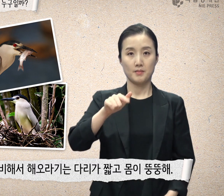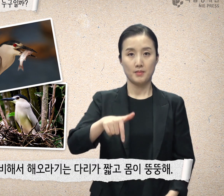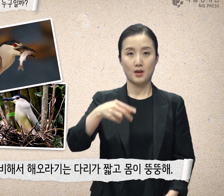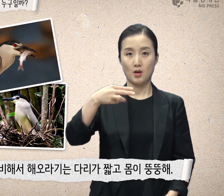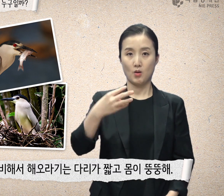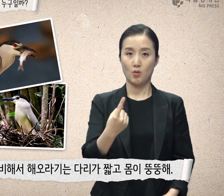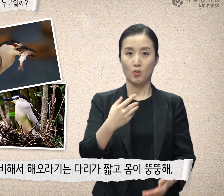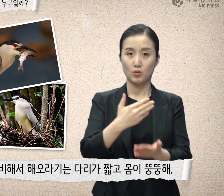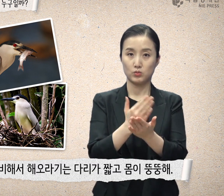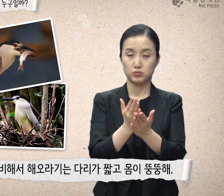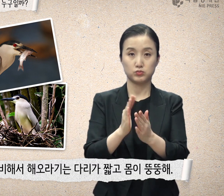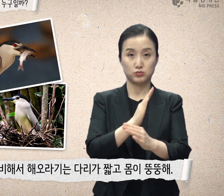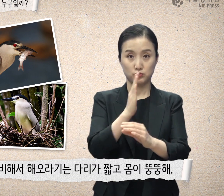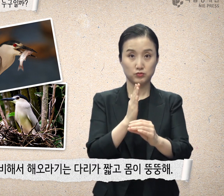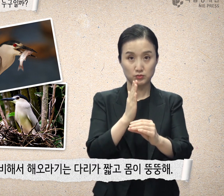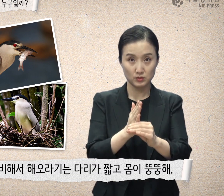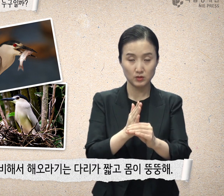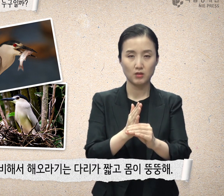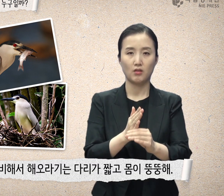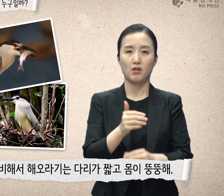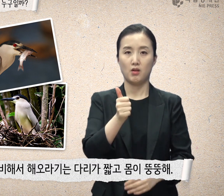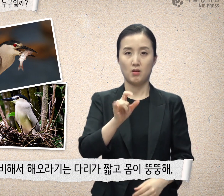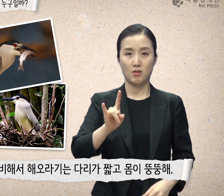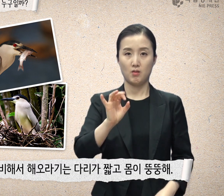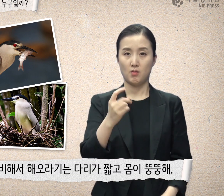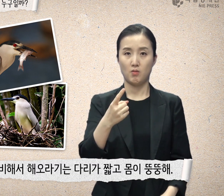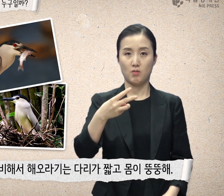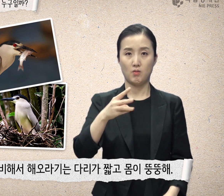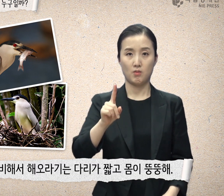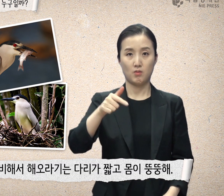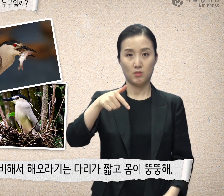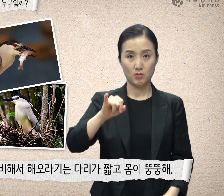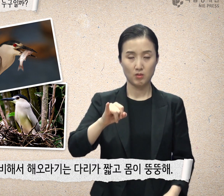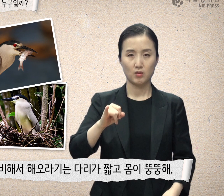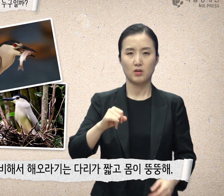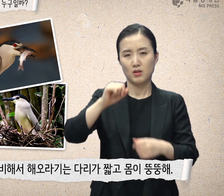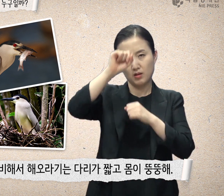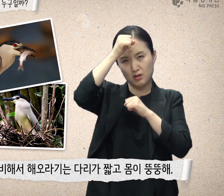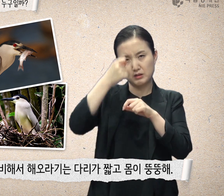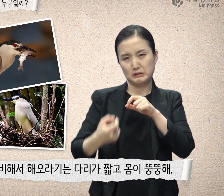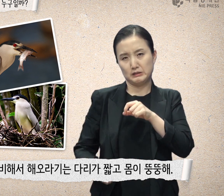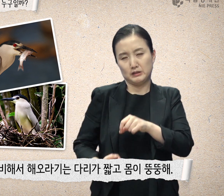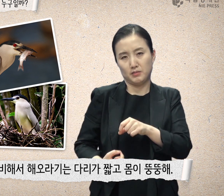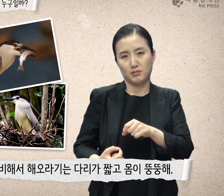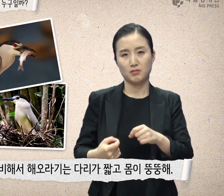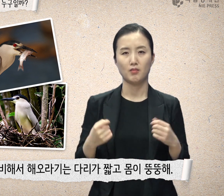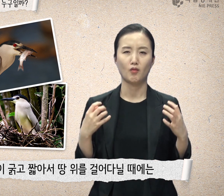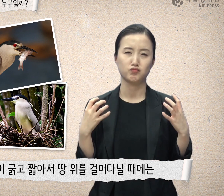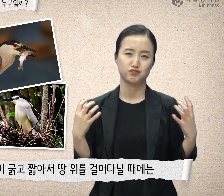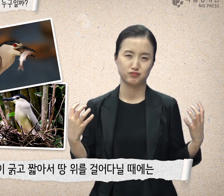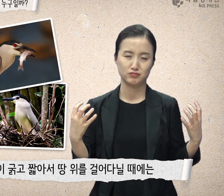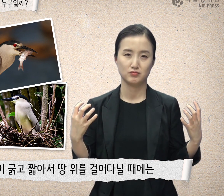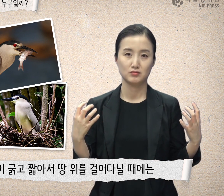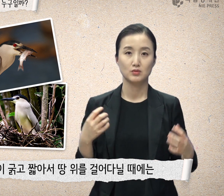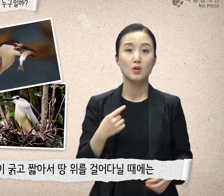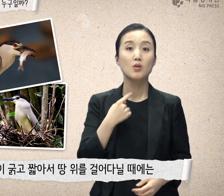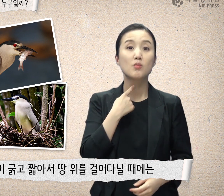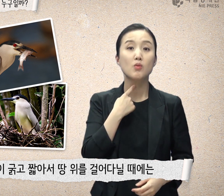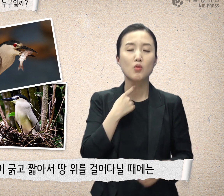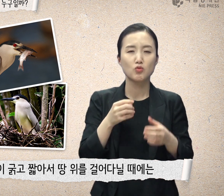다른 뱅 놀이 에 비해서 해오라기 는 다리가 짧고 몸이 뚱뚱해 게다가